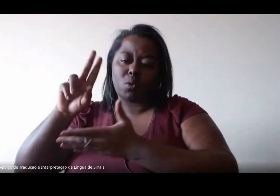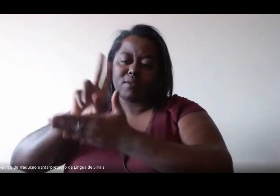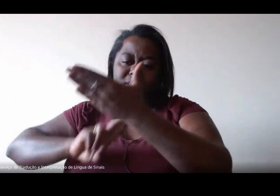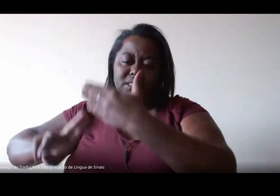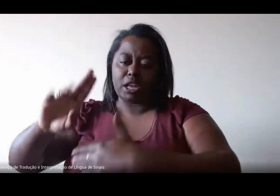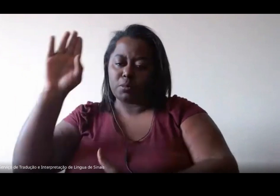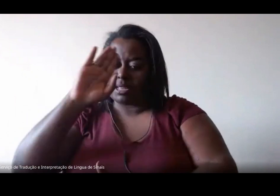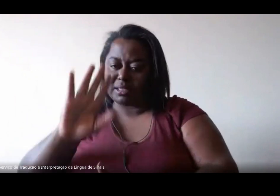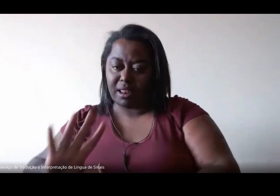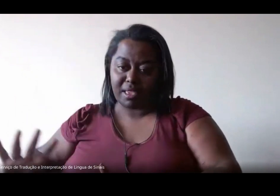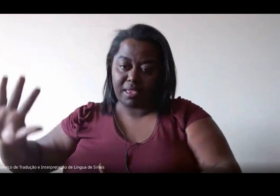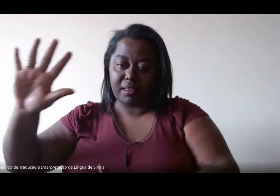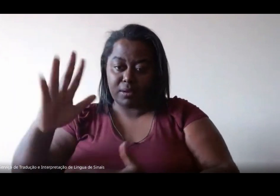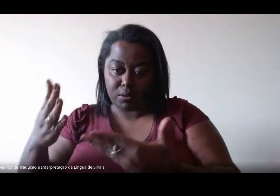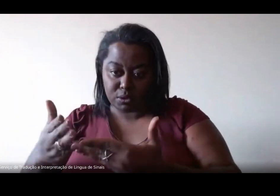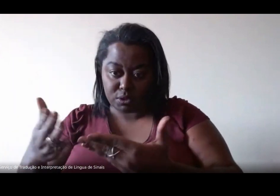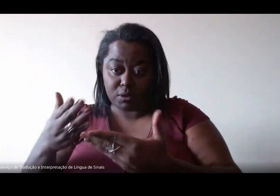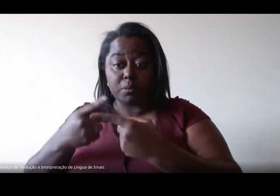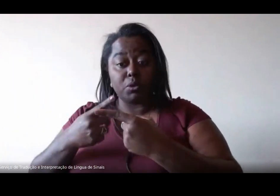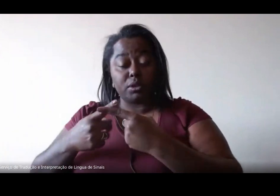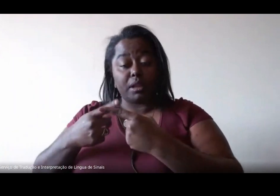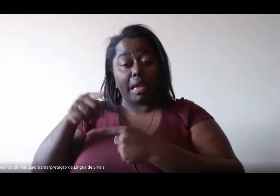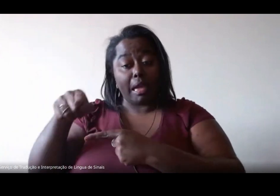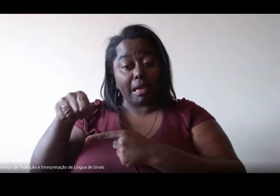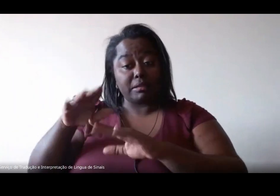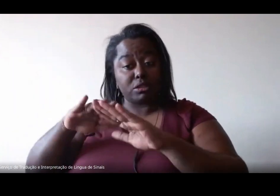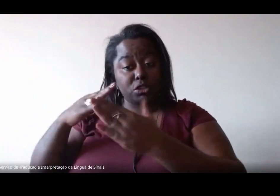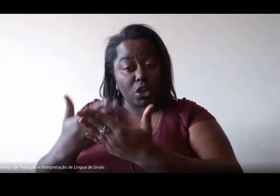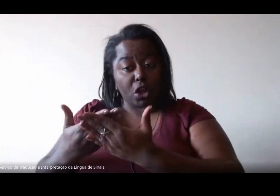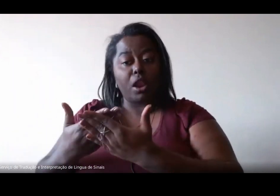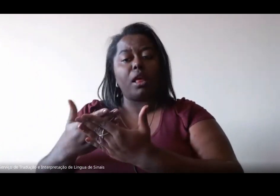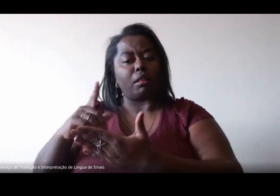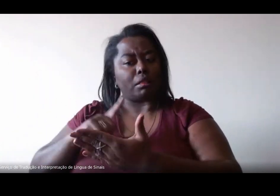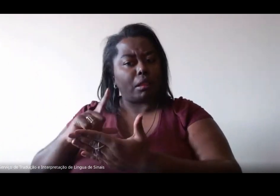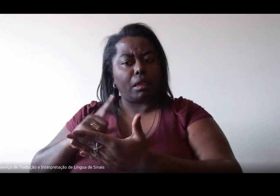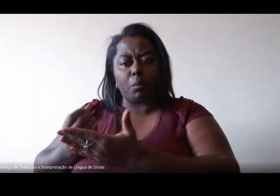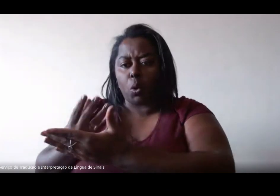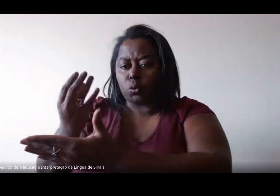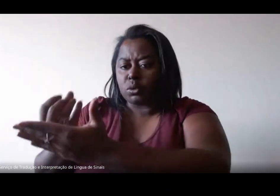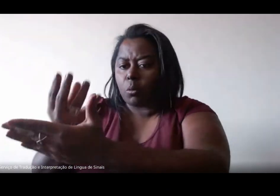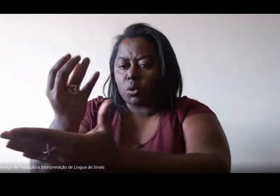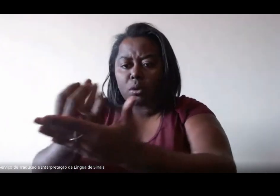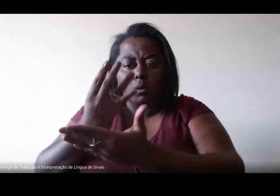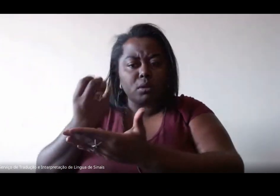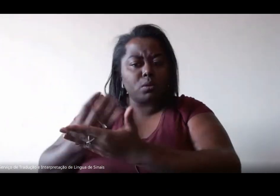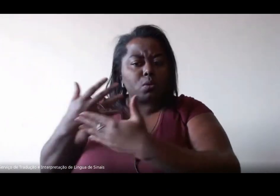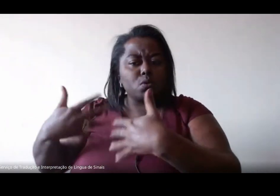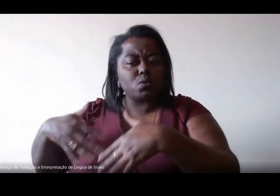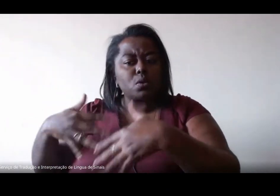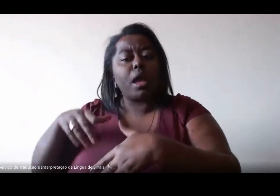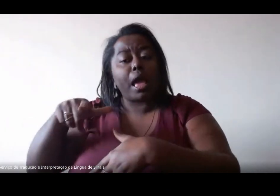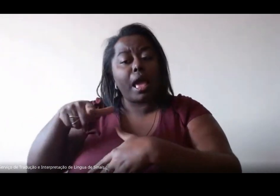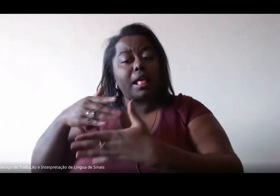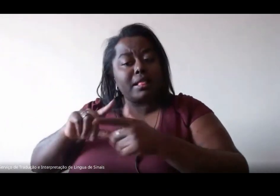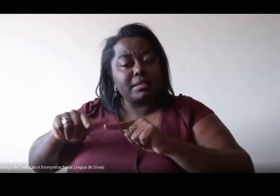dia. Porque pensando nas condições de produção em que se dá essa escola, a gente percebe que iniciativas